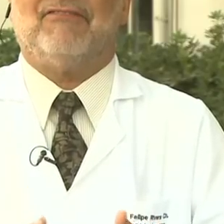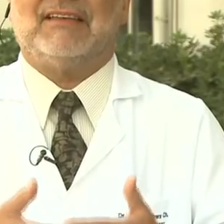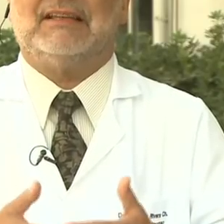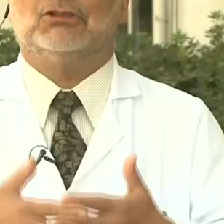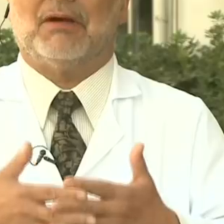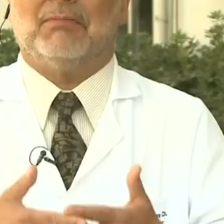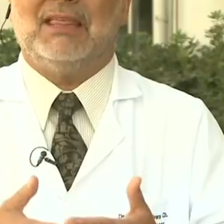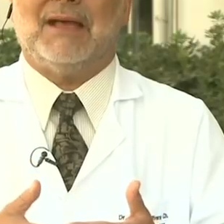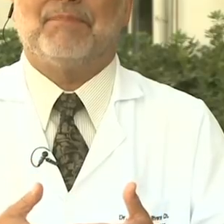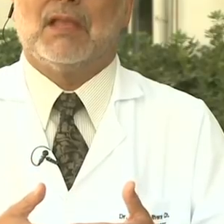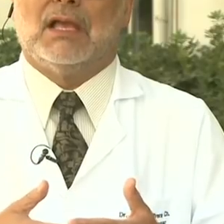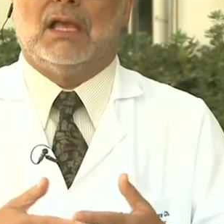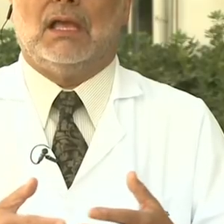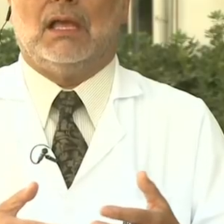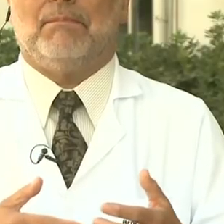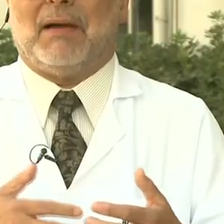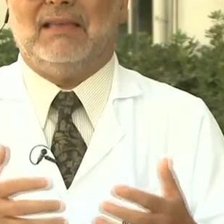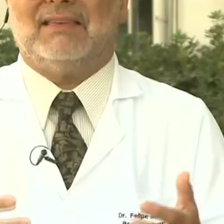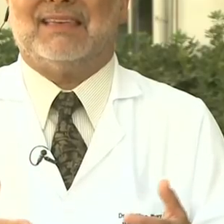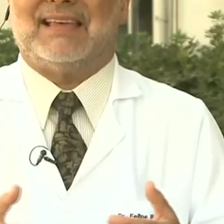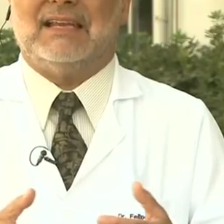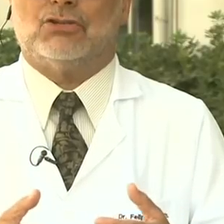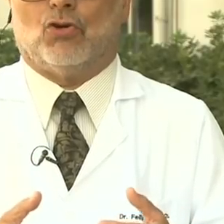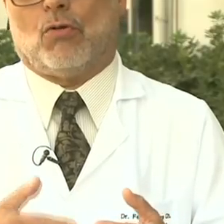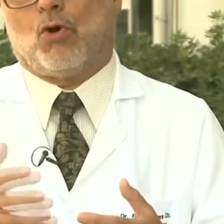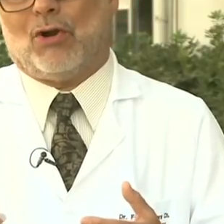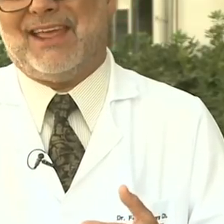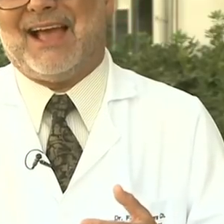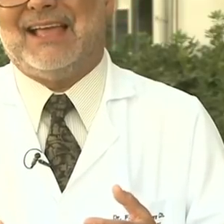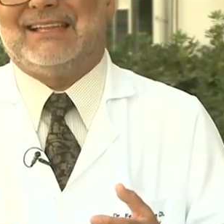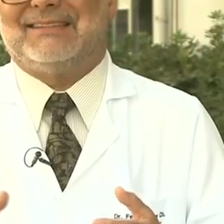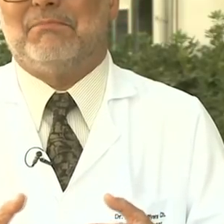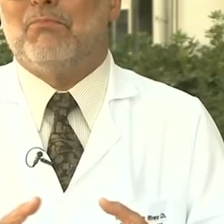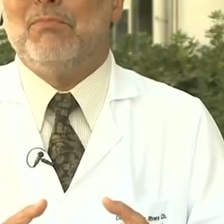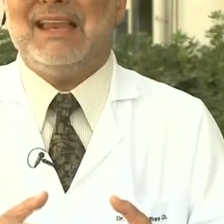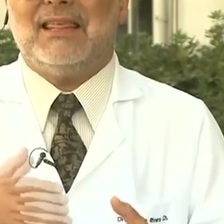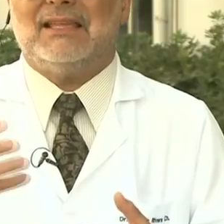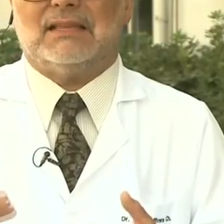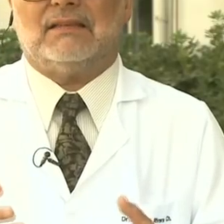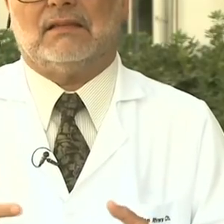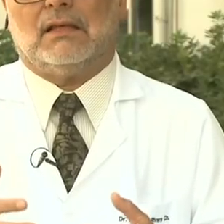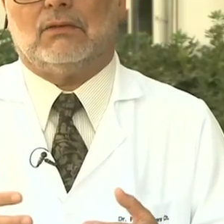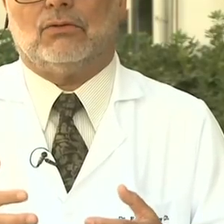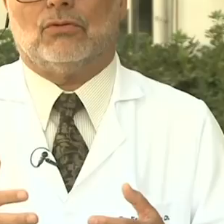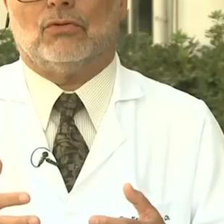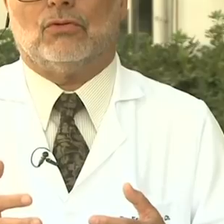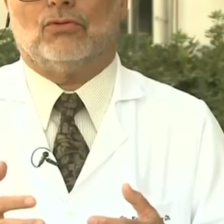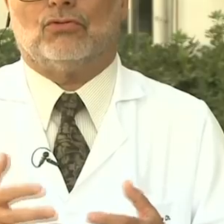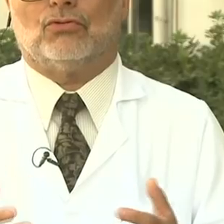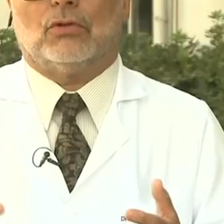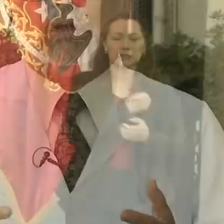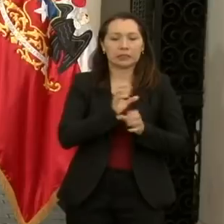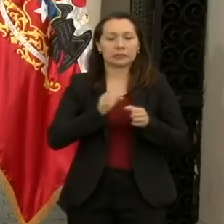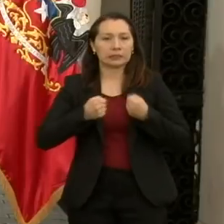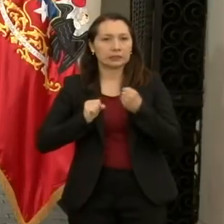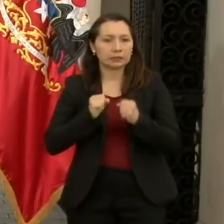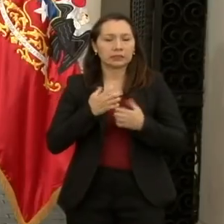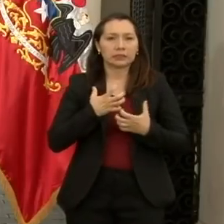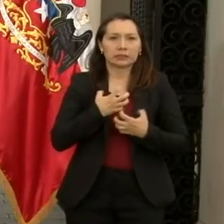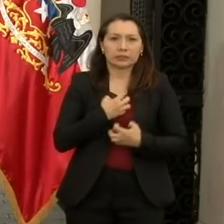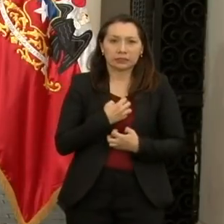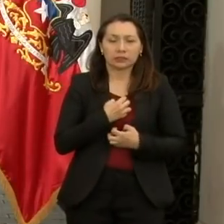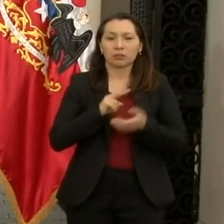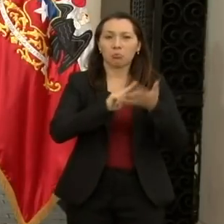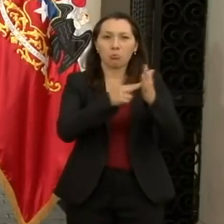tenemos y más fácil es tomar medidas. En países que se han hecho, como Corea... Doctor, denos solo un segundo, está hablando el presidente. Denos solo un segundo, habla el presidente.